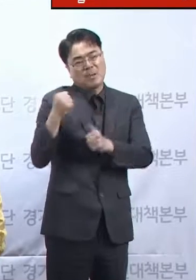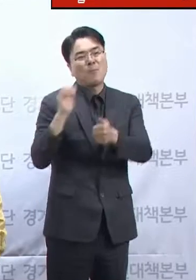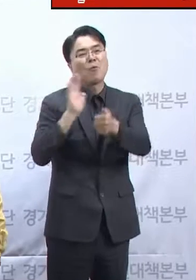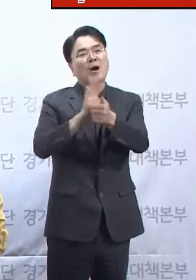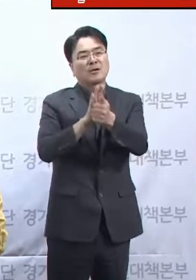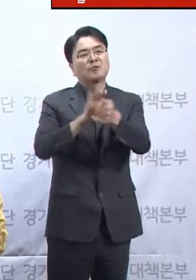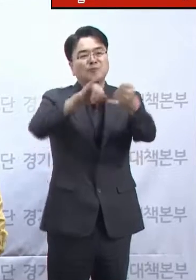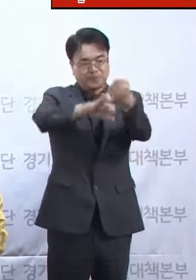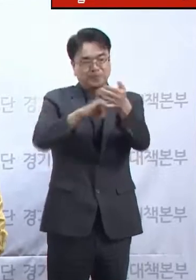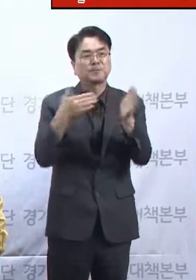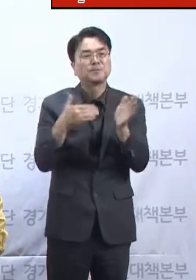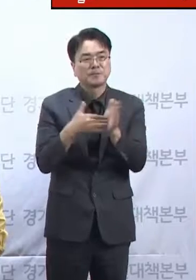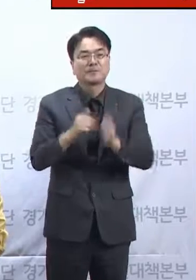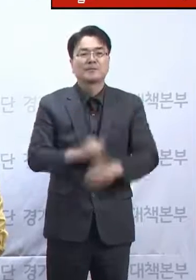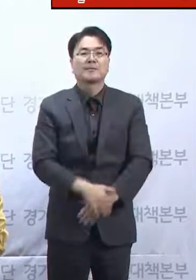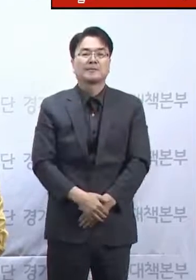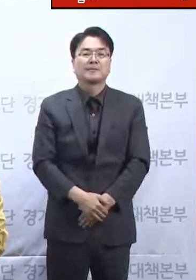하였습니다.